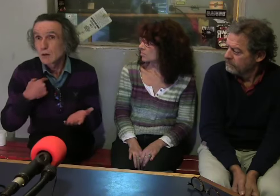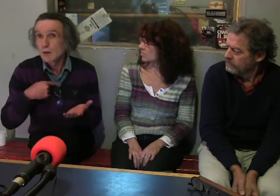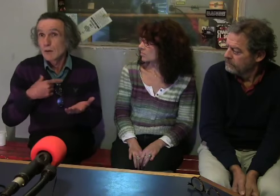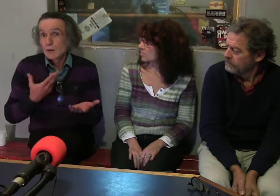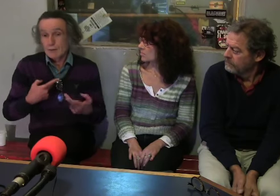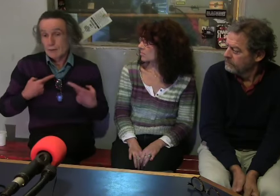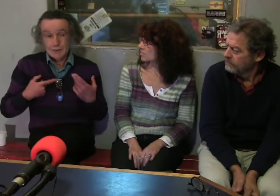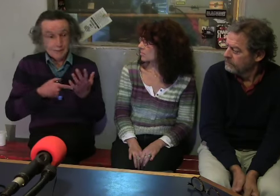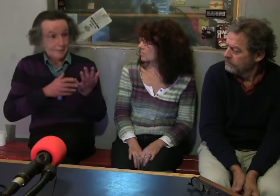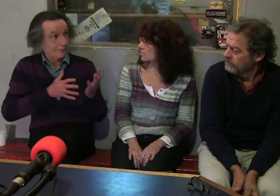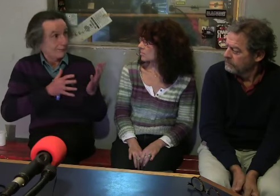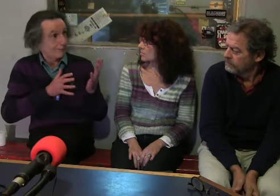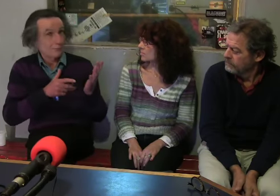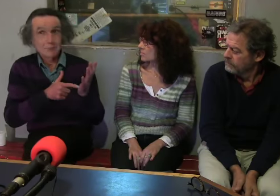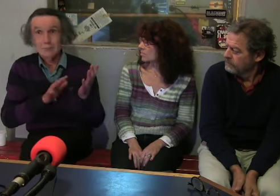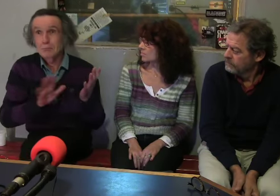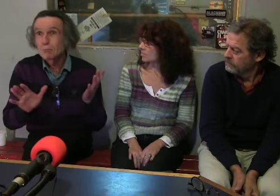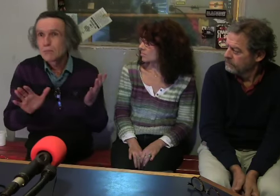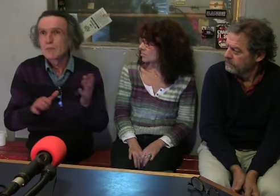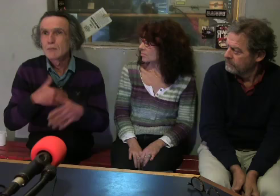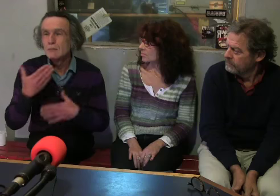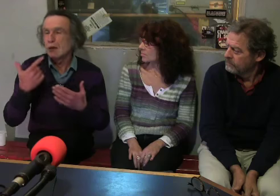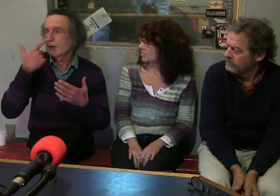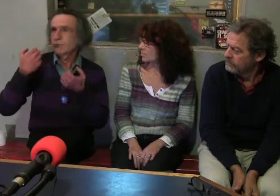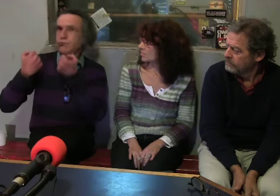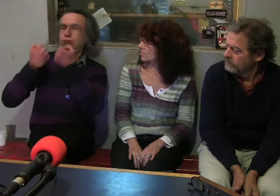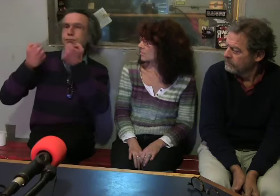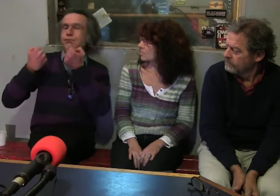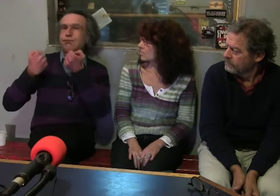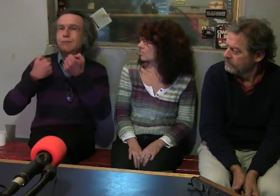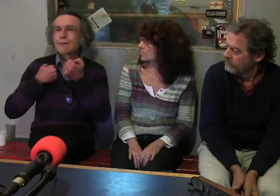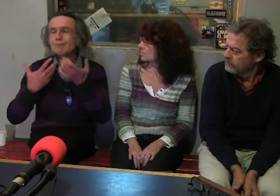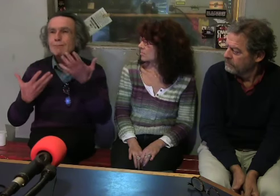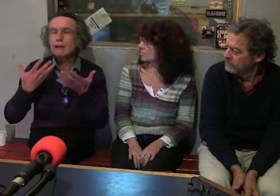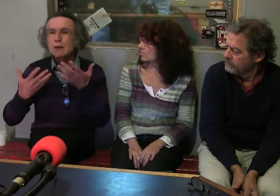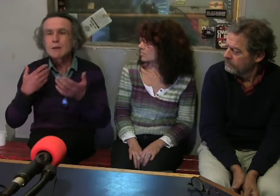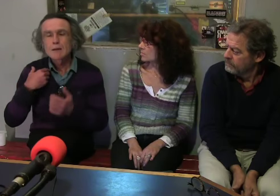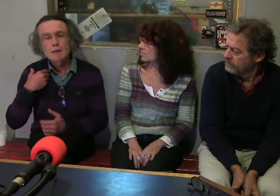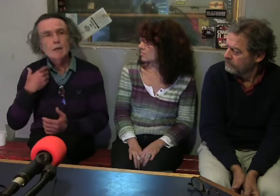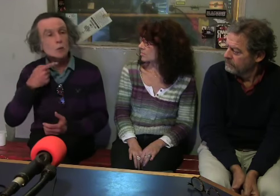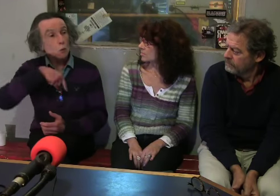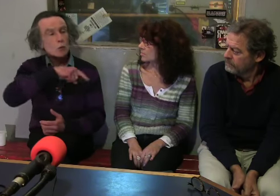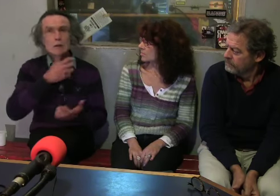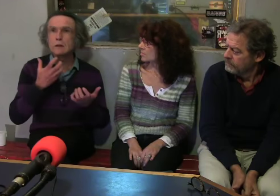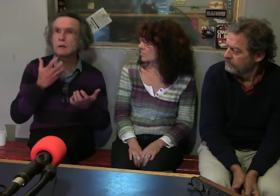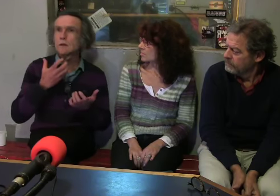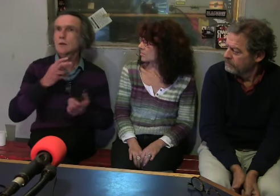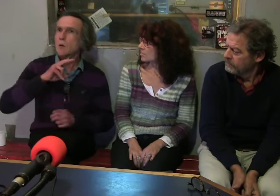c'est voilà, on vit en langue des signes. Et donc, c'est un petit peu un choc entre les deux mondes. Et nous, on